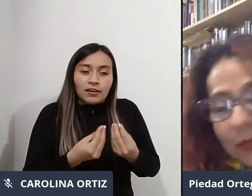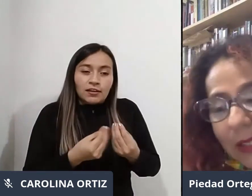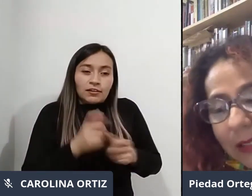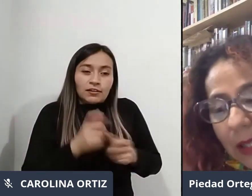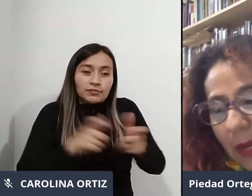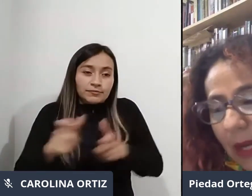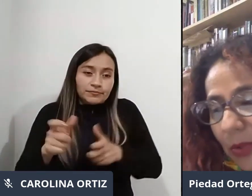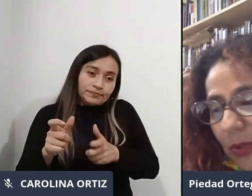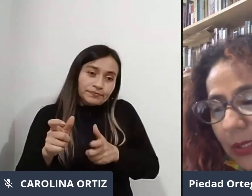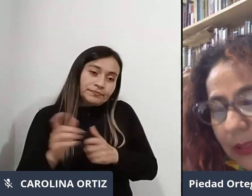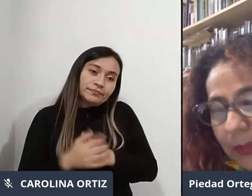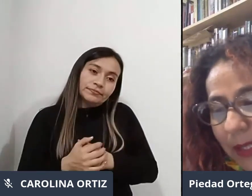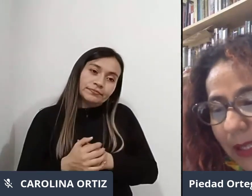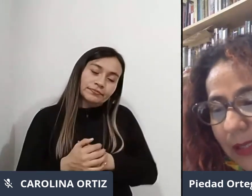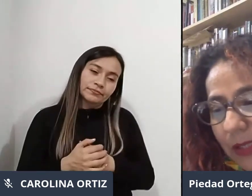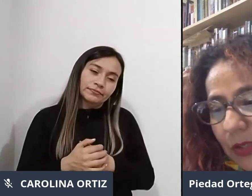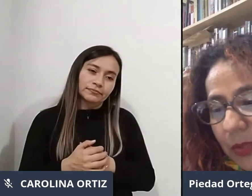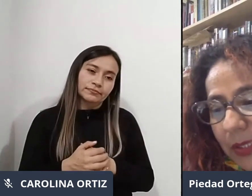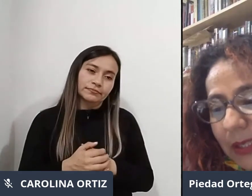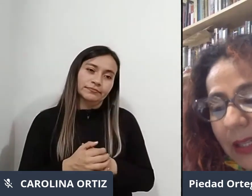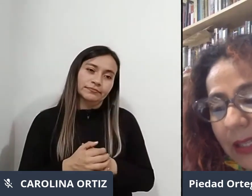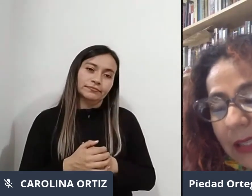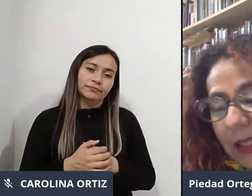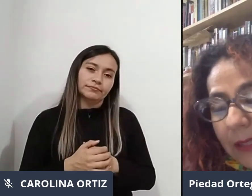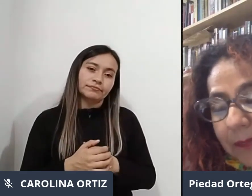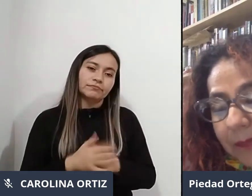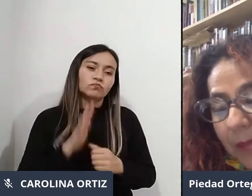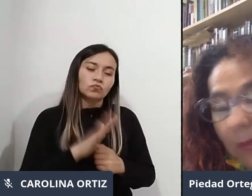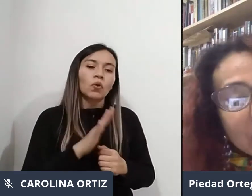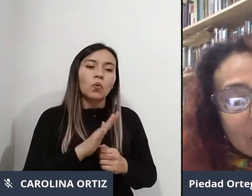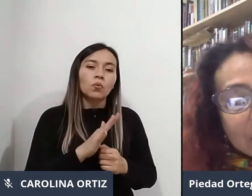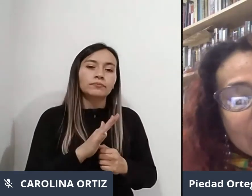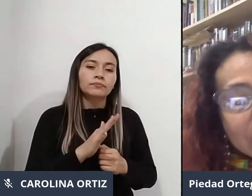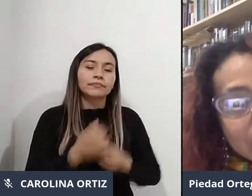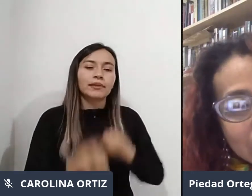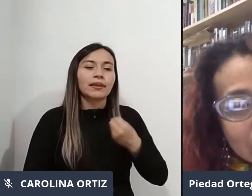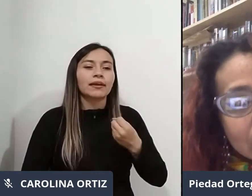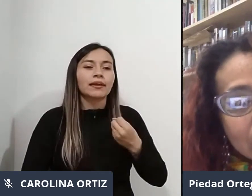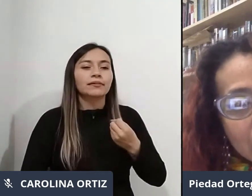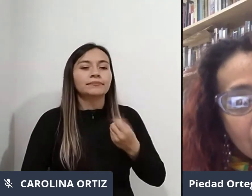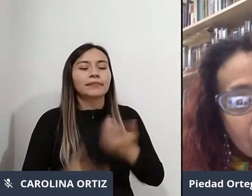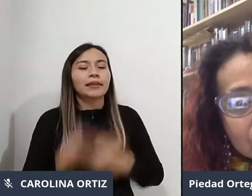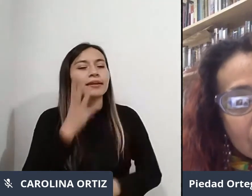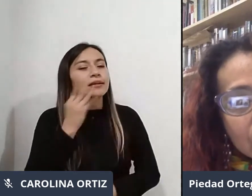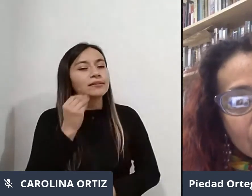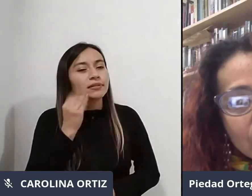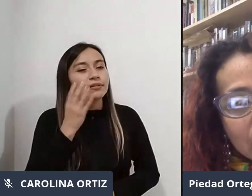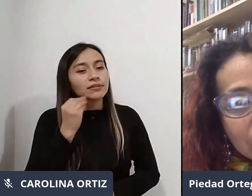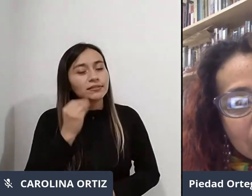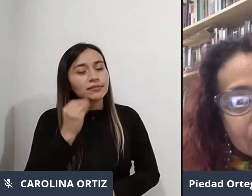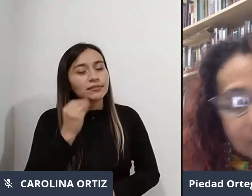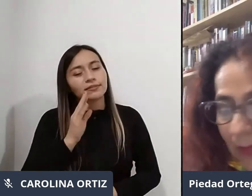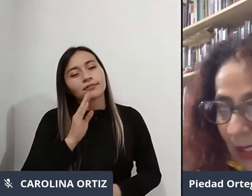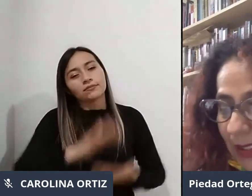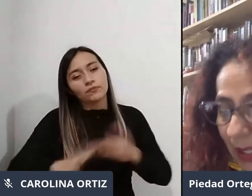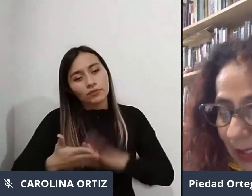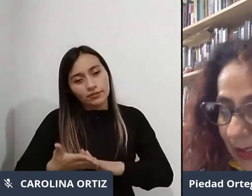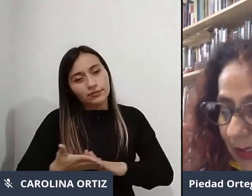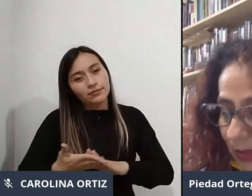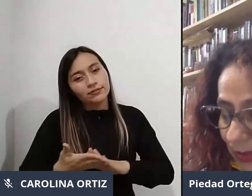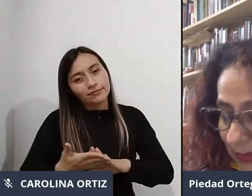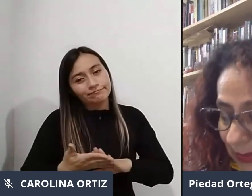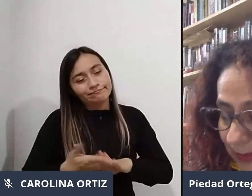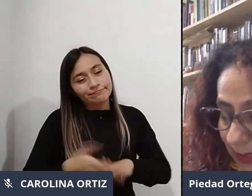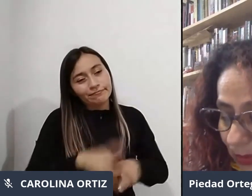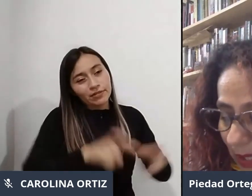producción de Desde Abajo, de experiencias comunitarias, porque se necesita seguir afrontando el hambre. Y ahí